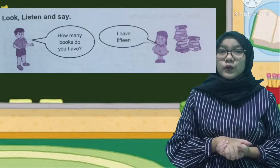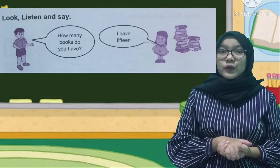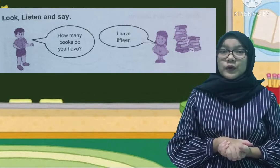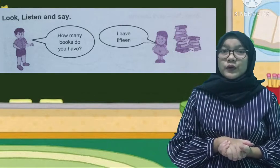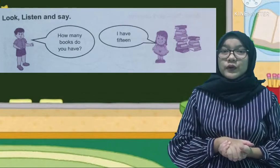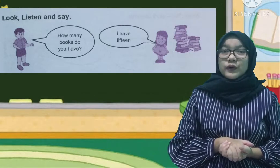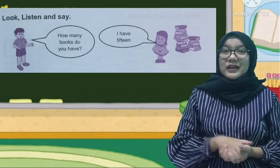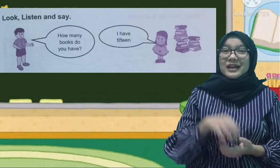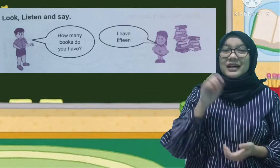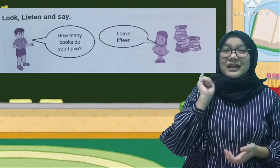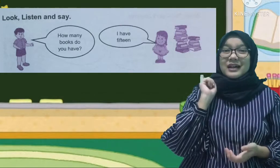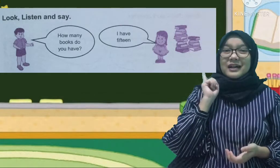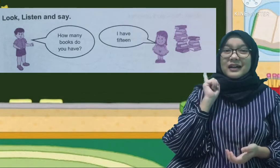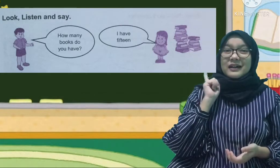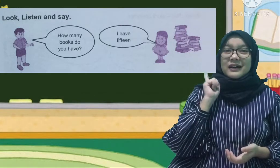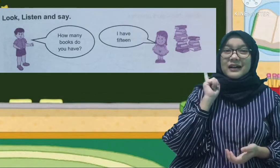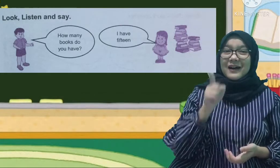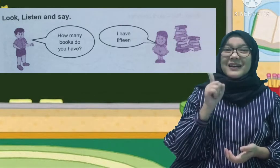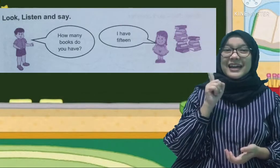itu